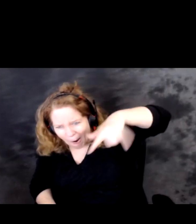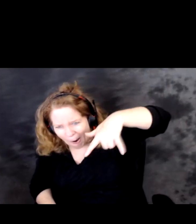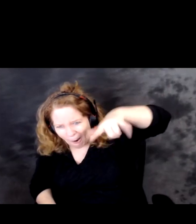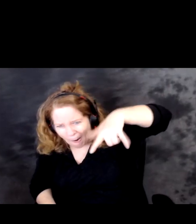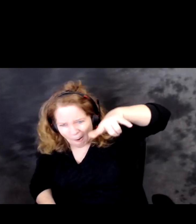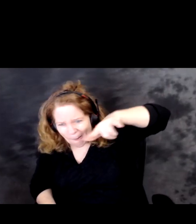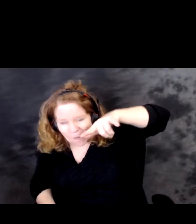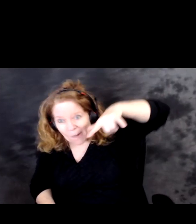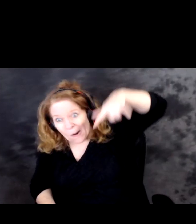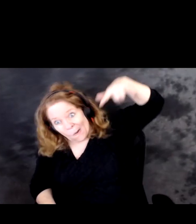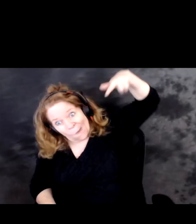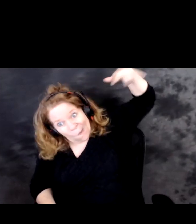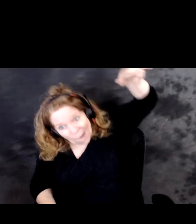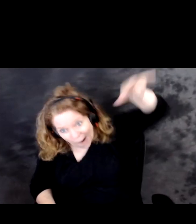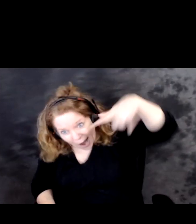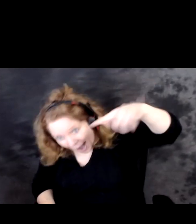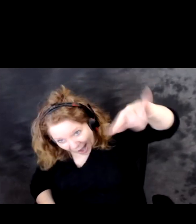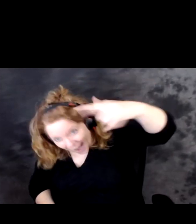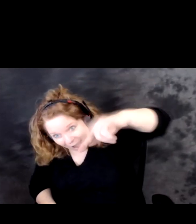chuck.